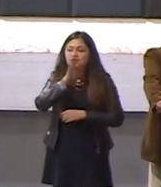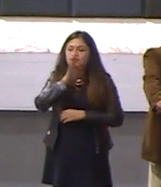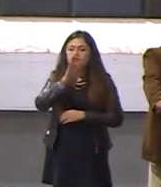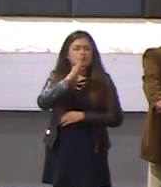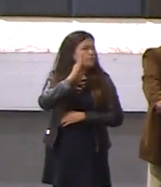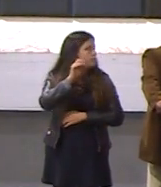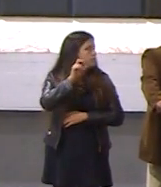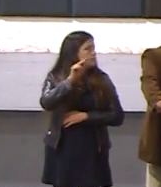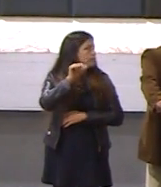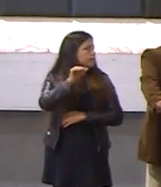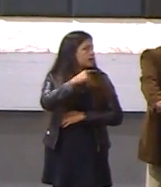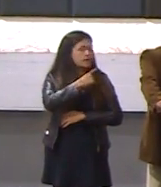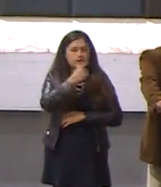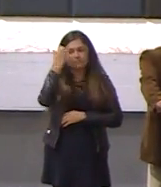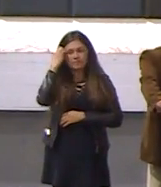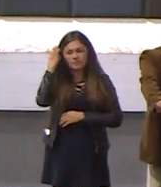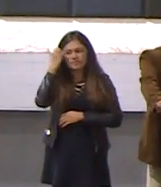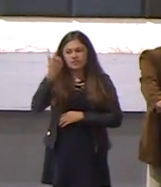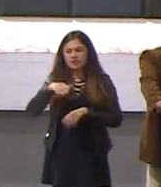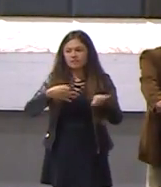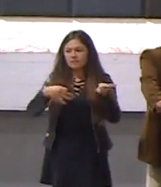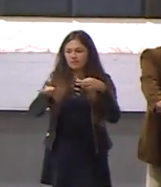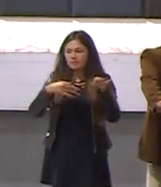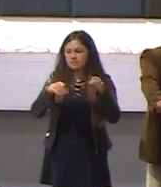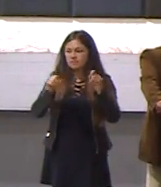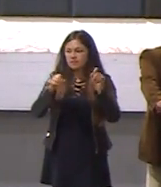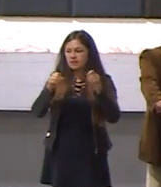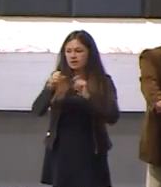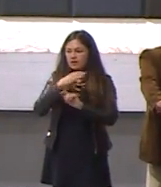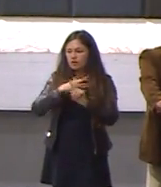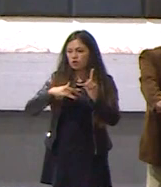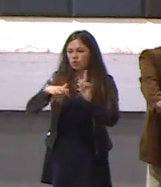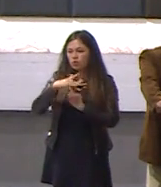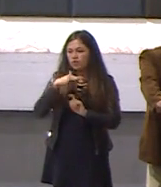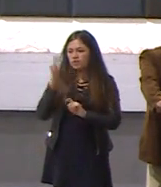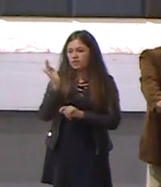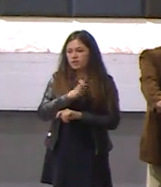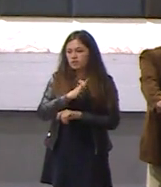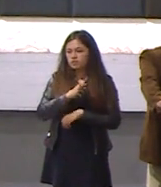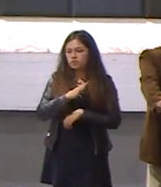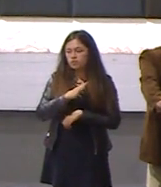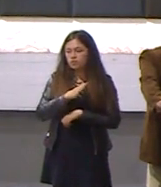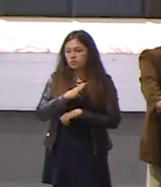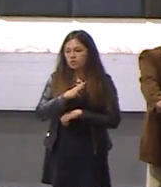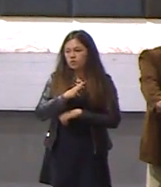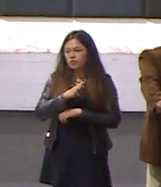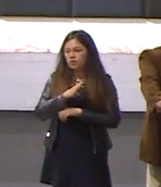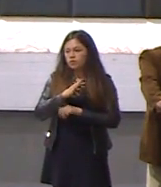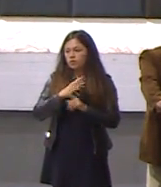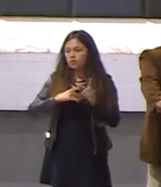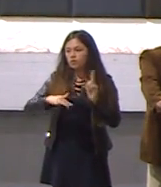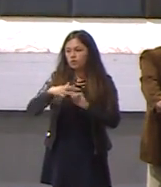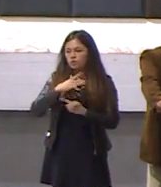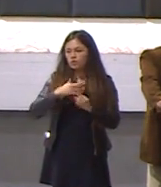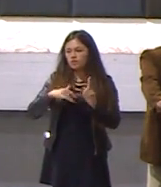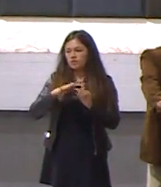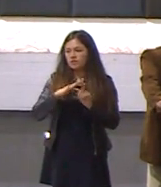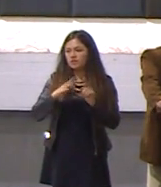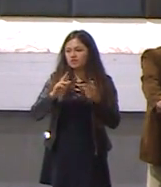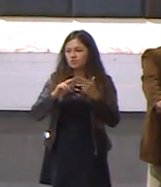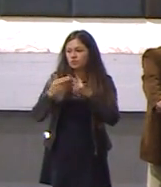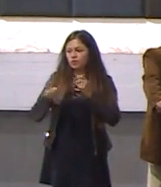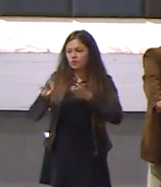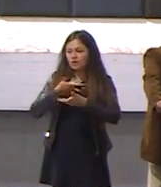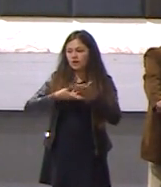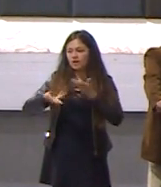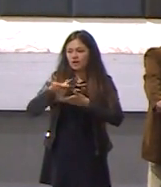viviana quien también hará un contexto sobre esta época y cómo pues articulamos esa relación entre lo que